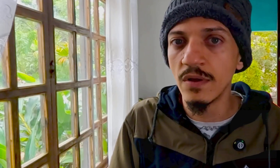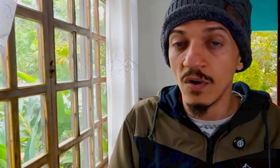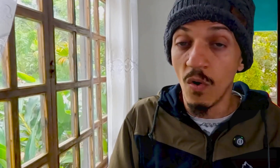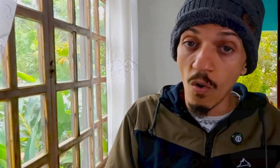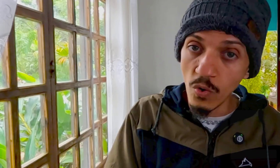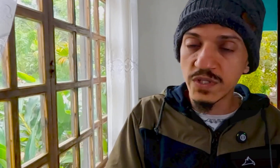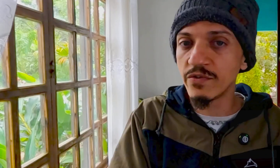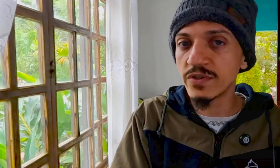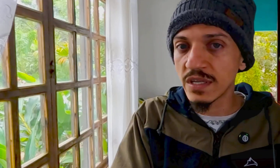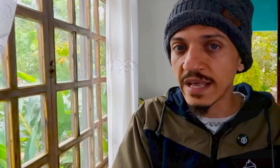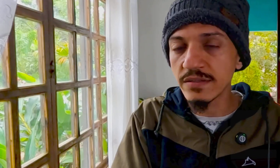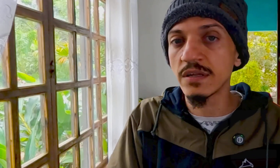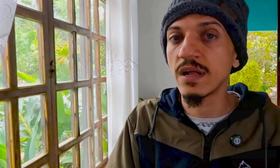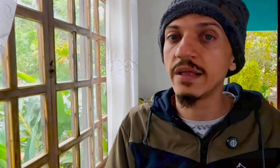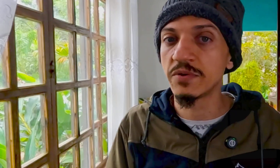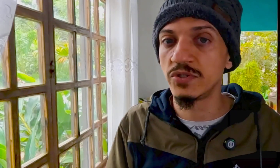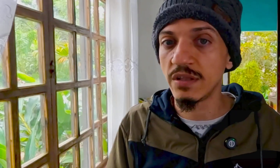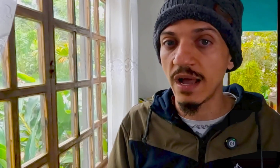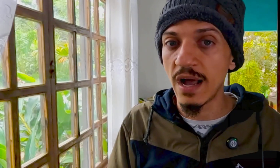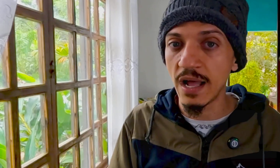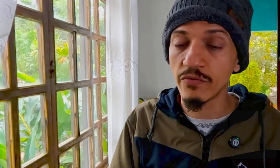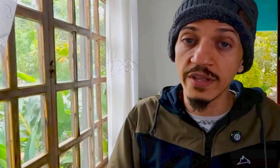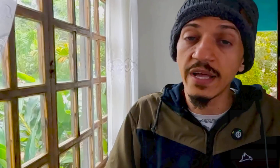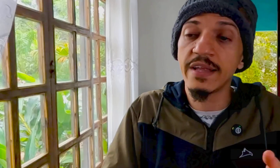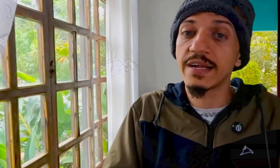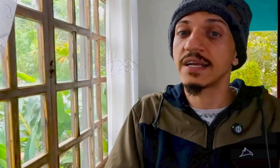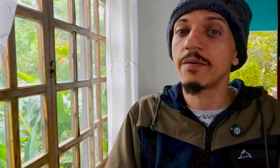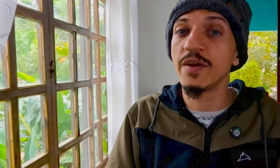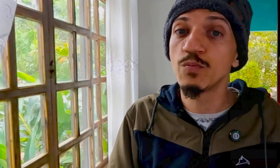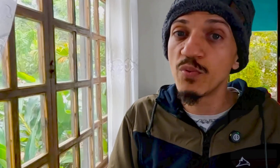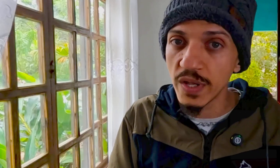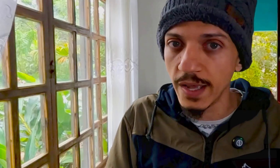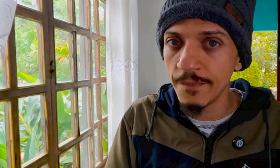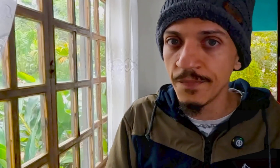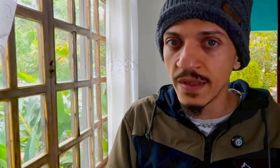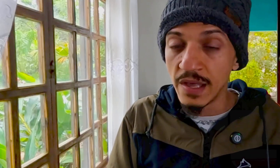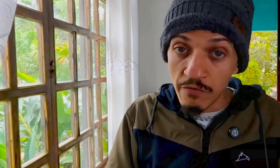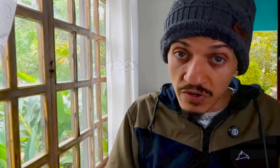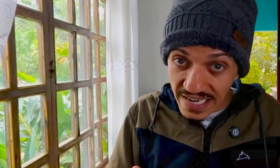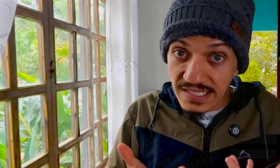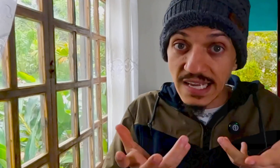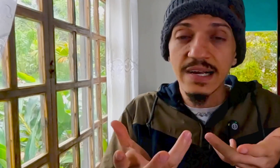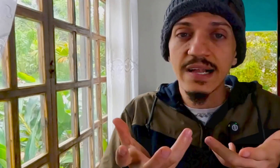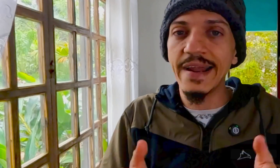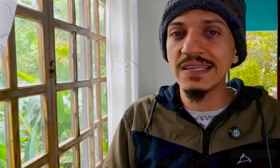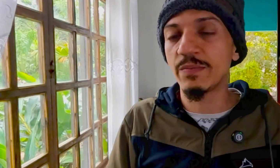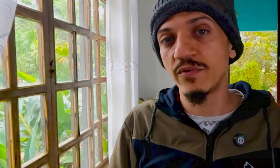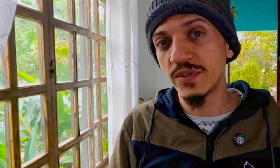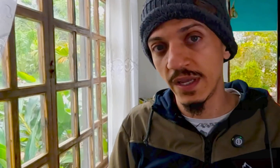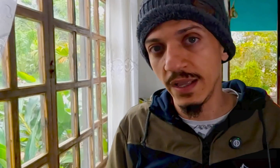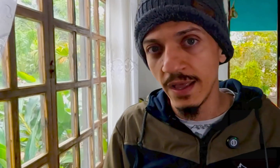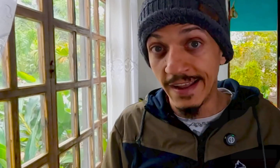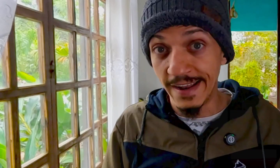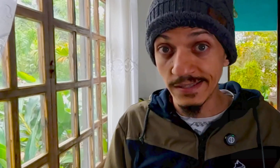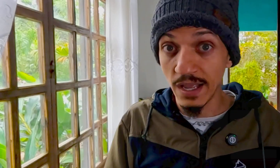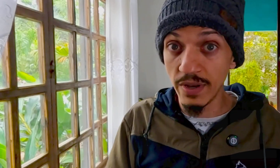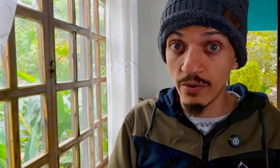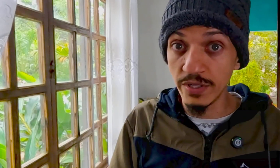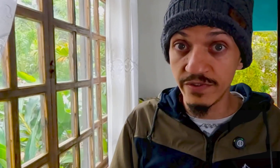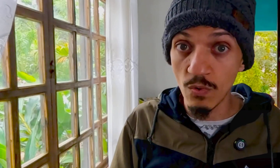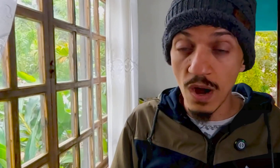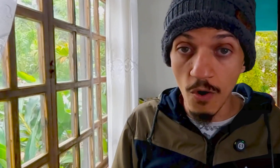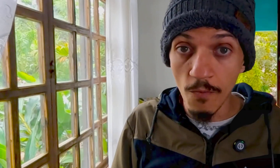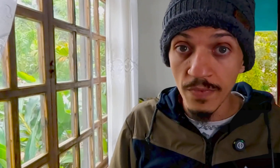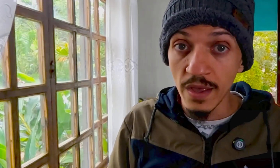aprendizado, ou se você está estudando a Libras do jeito errado, eu vou entender exatamente o porquê. Vou trazer essa clareza para você. Nessa